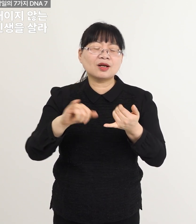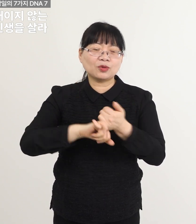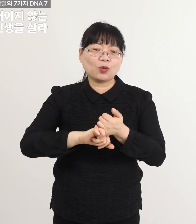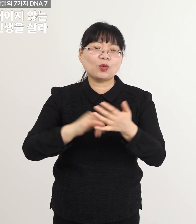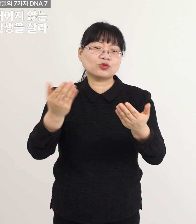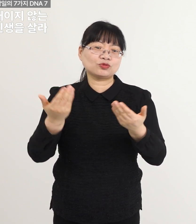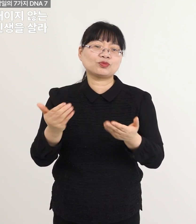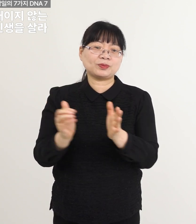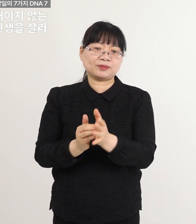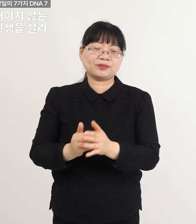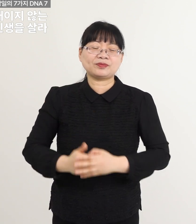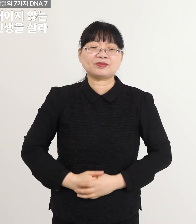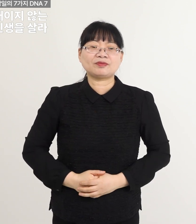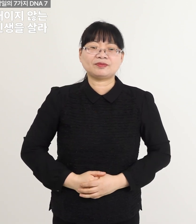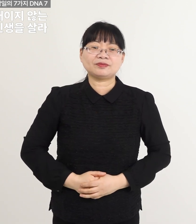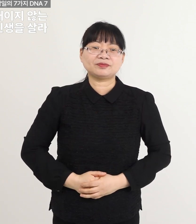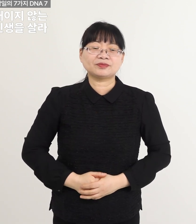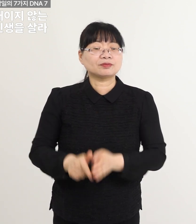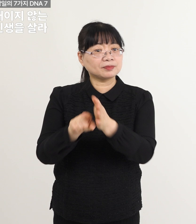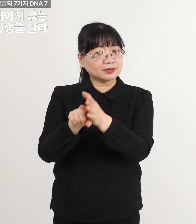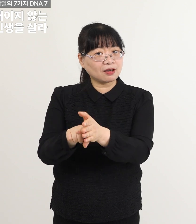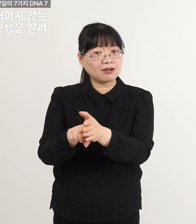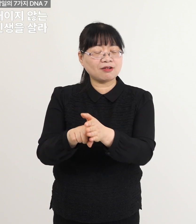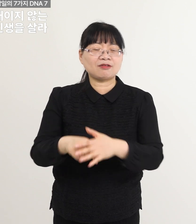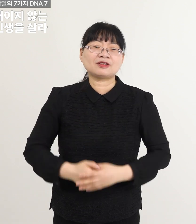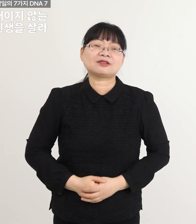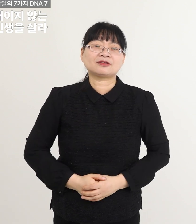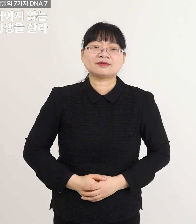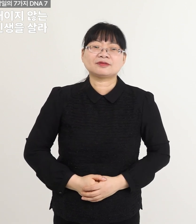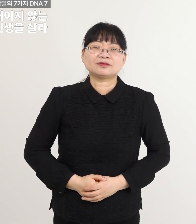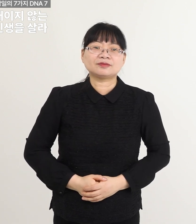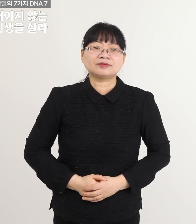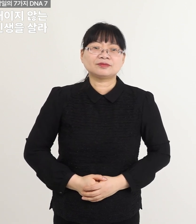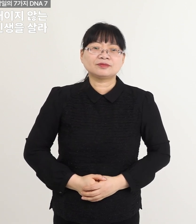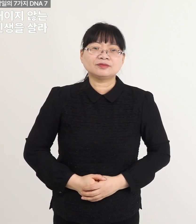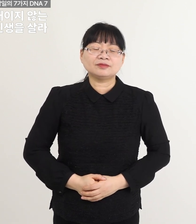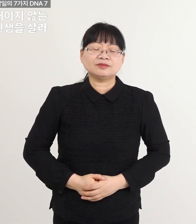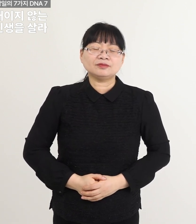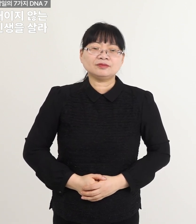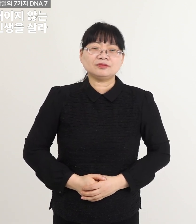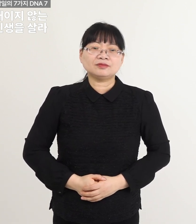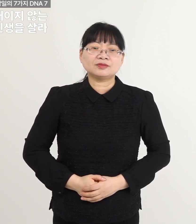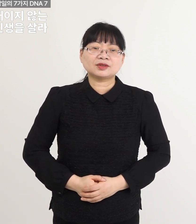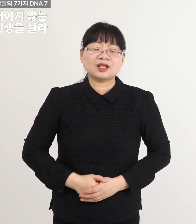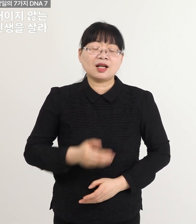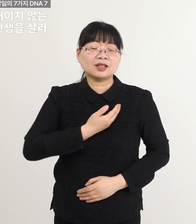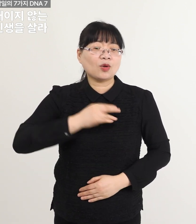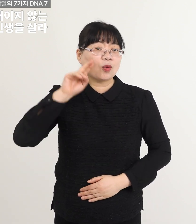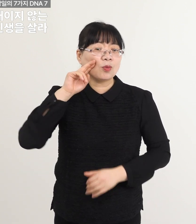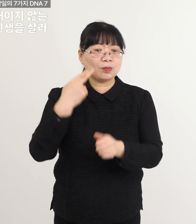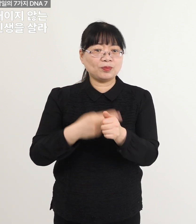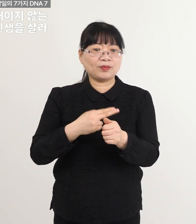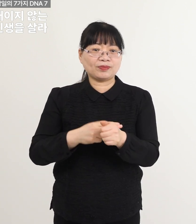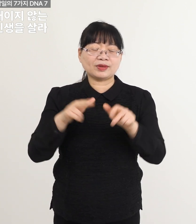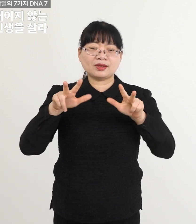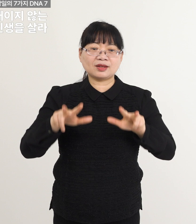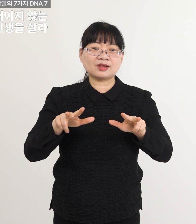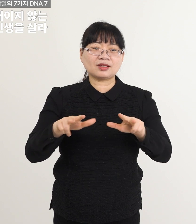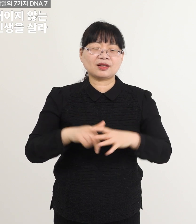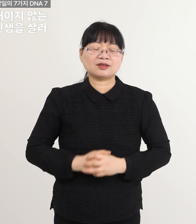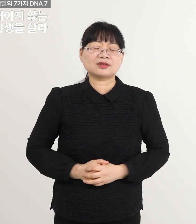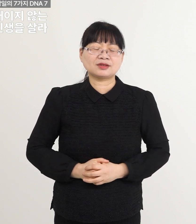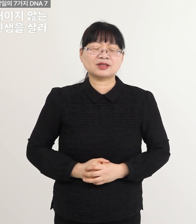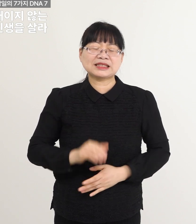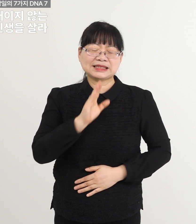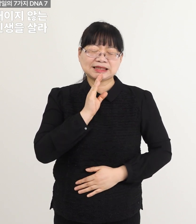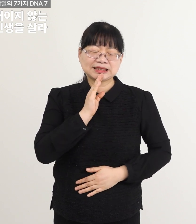반드시 주십니다. 믿습니까? 반드시 주세요. 사도 바울이 지금 얼마나